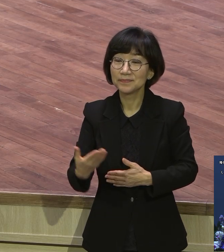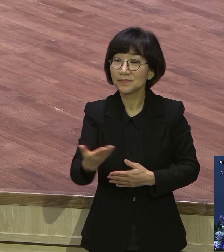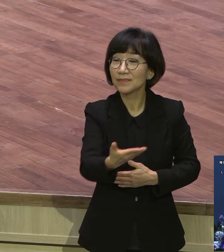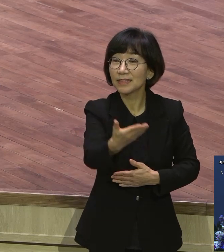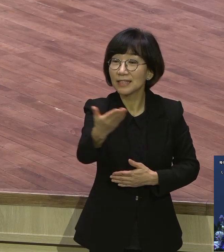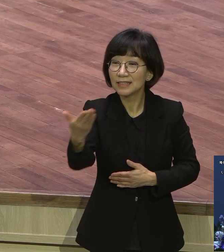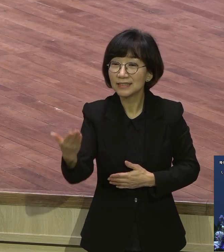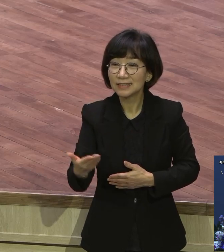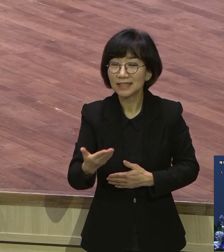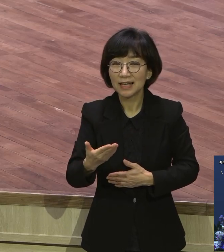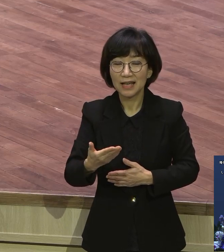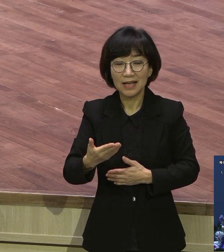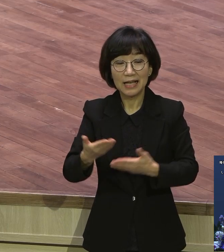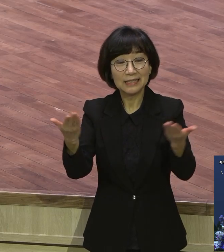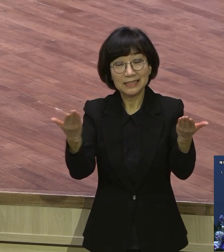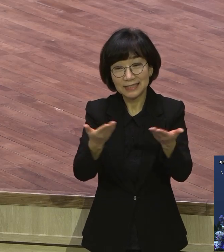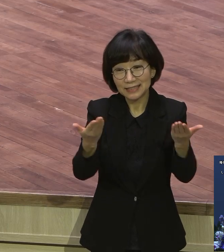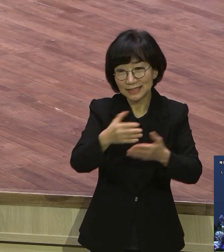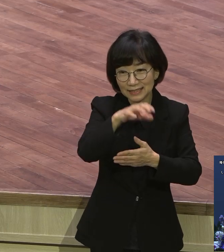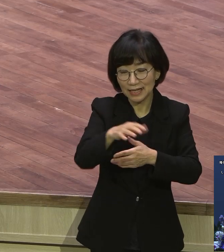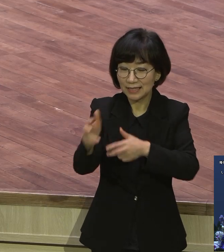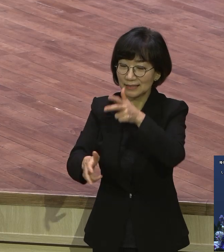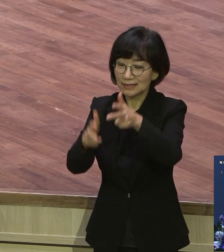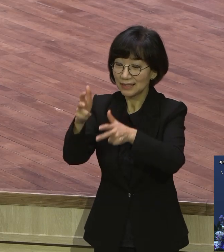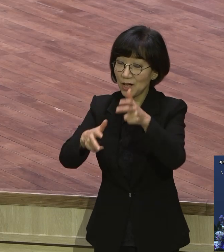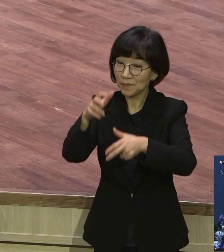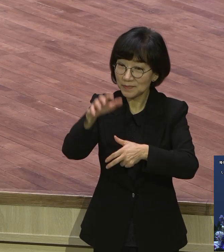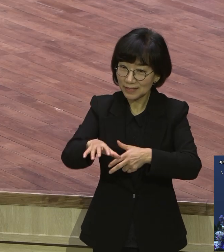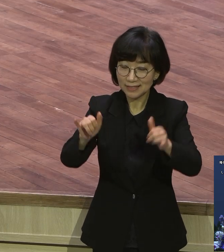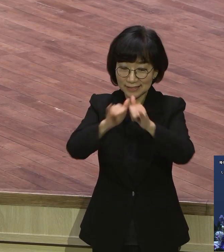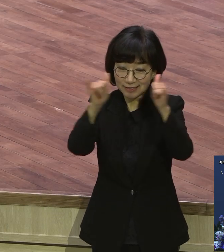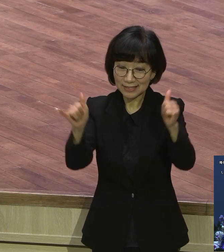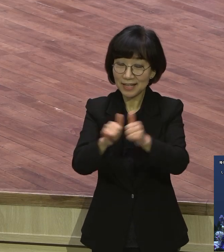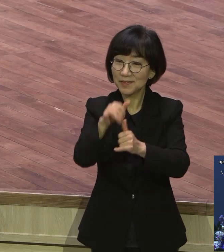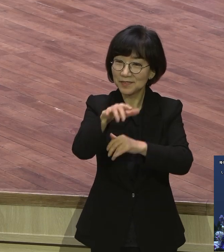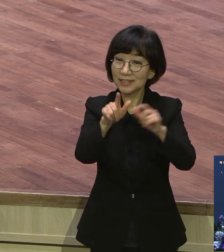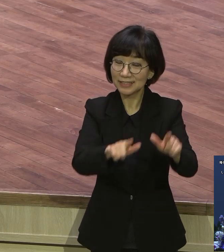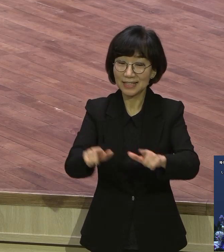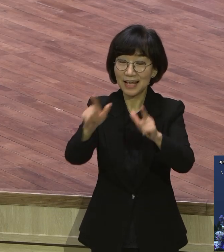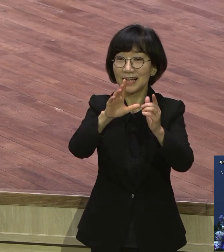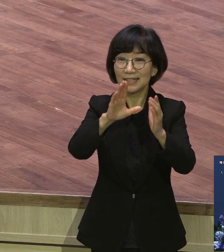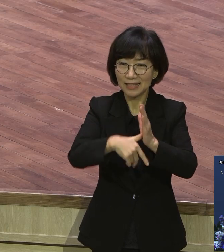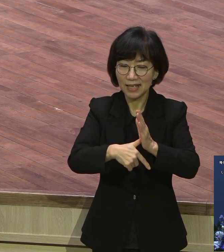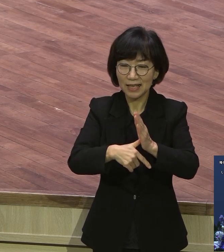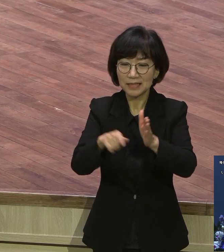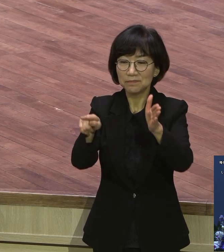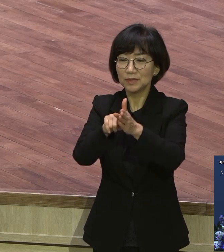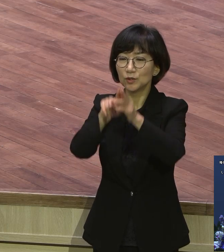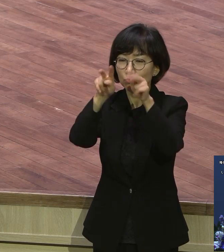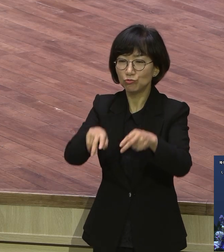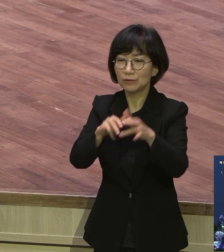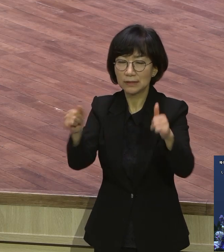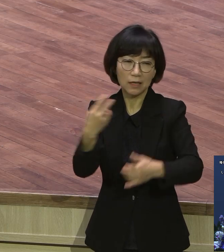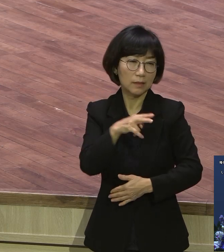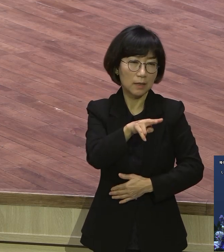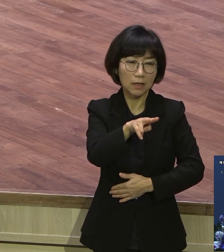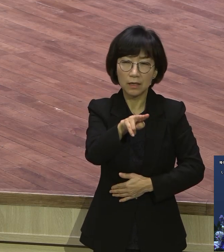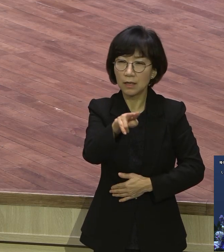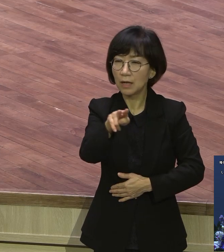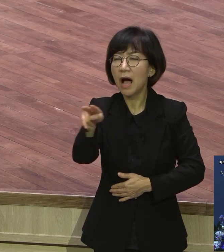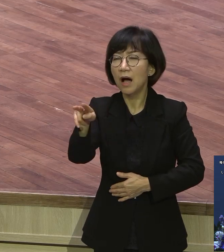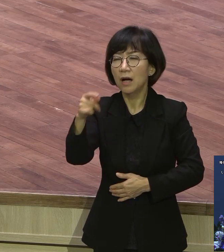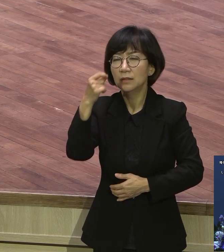직장에서 사회에서 또 사업장 현장에서 그런 게 사회에서 살면서 불신 영혼 바라면서 이런 마음을 여러분 가지면